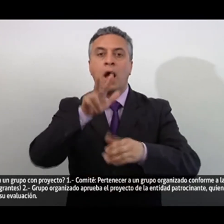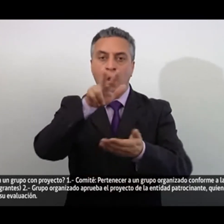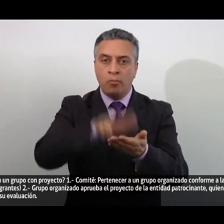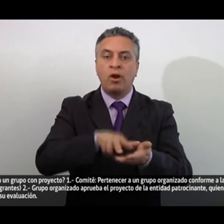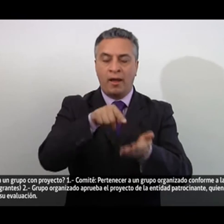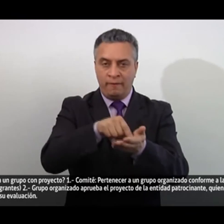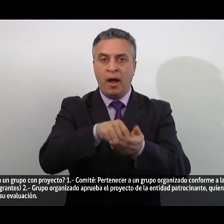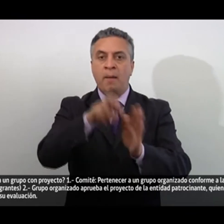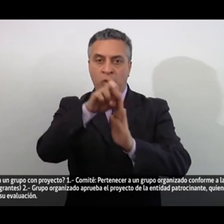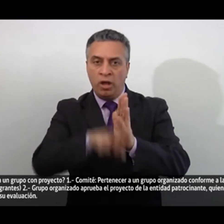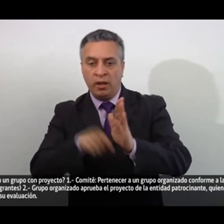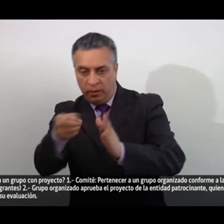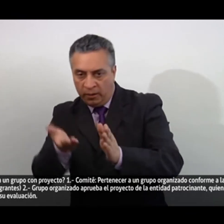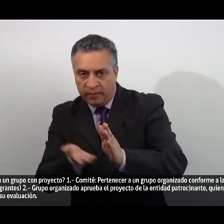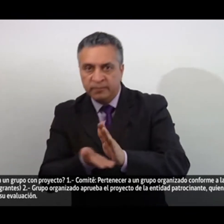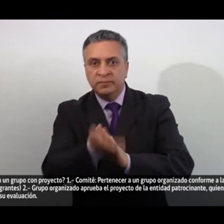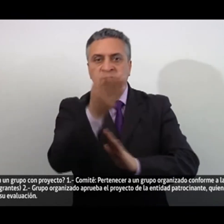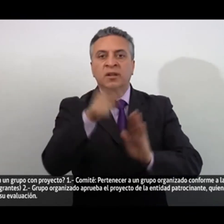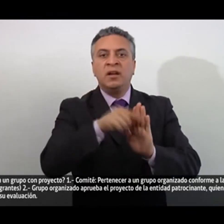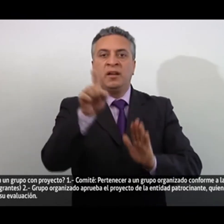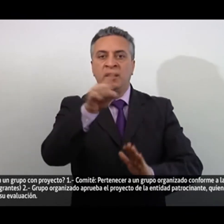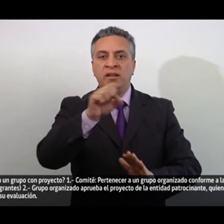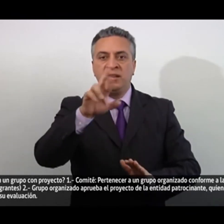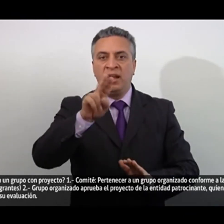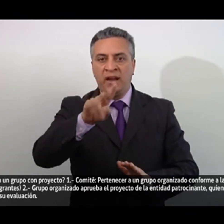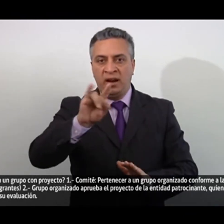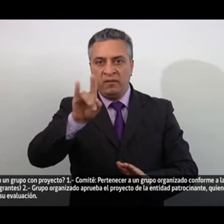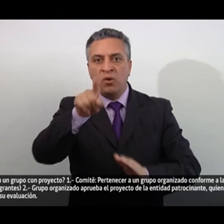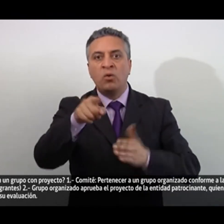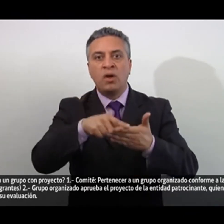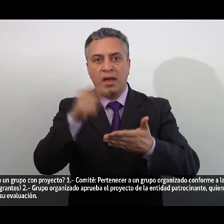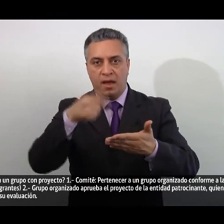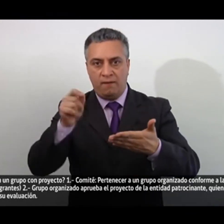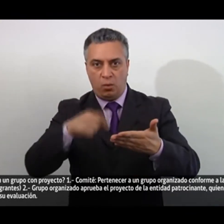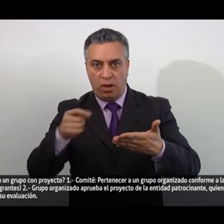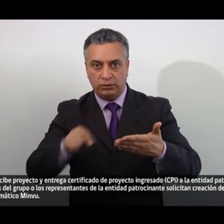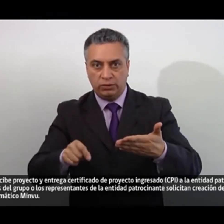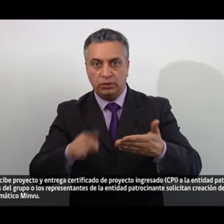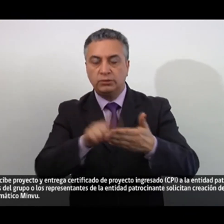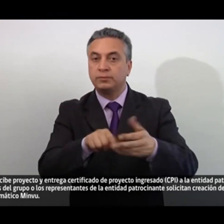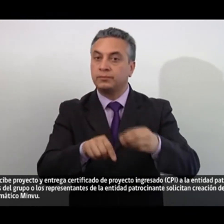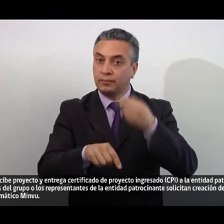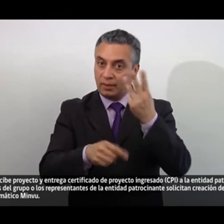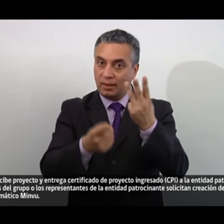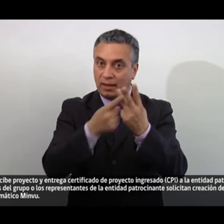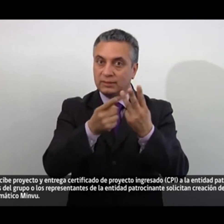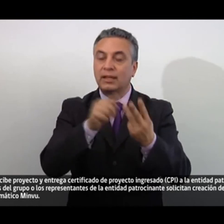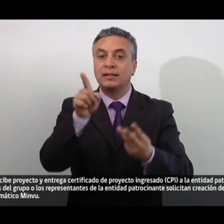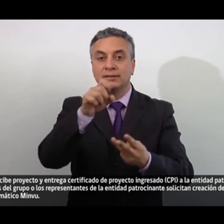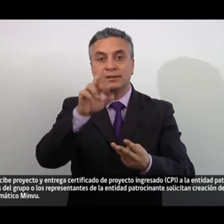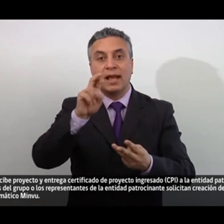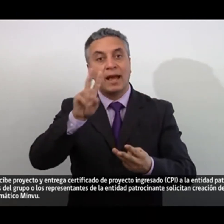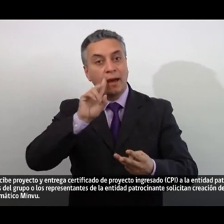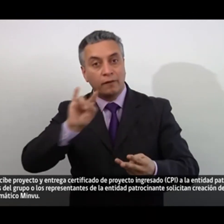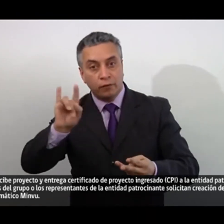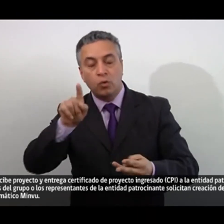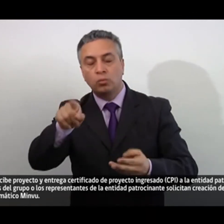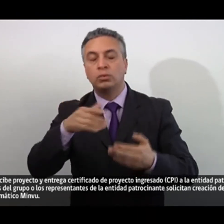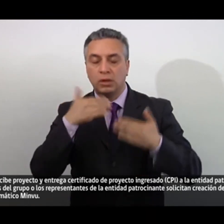entidad patrocinante, quien lo ingresa al Serviu para su evaluación. 3. Serviu recibe proyecto y